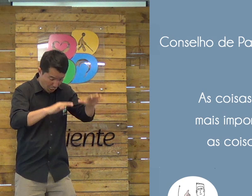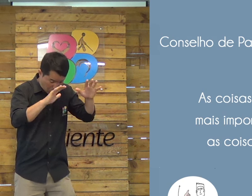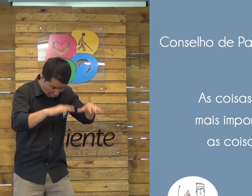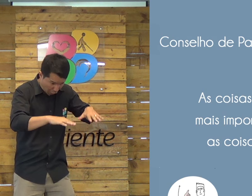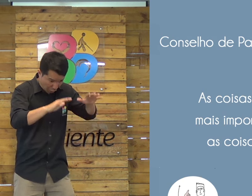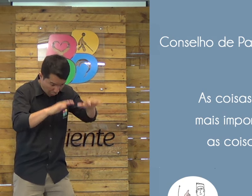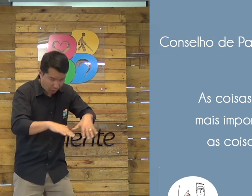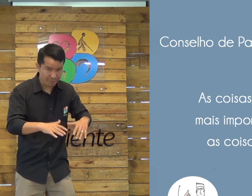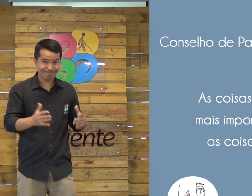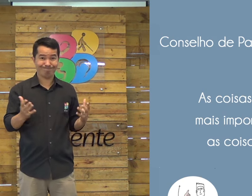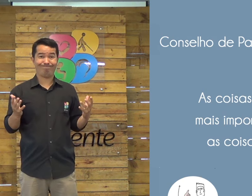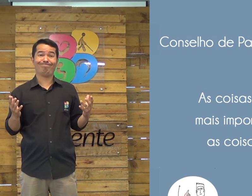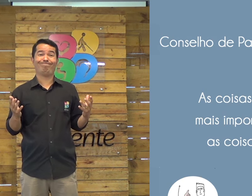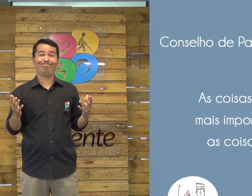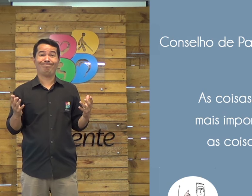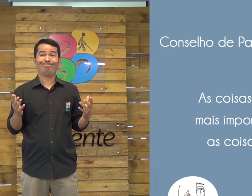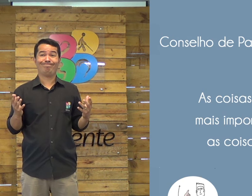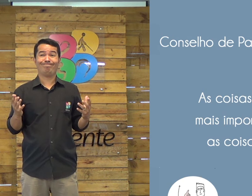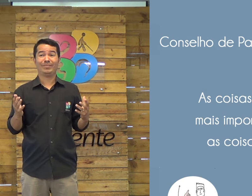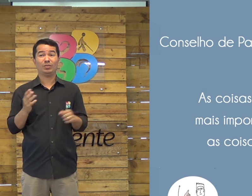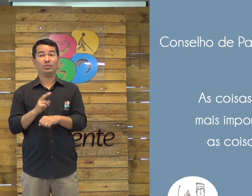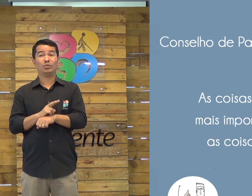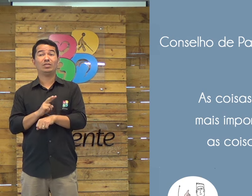perigoso, se torna um ídolo para você.